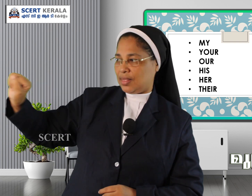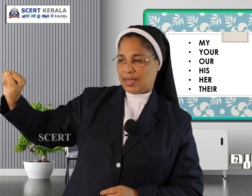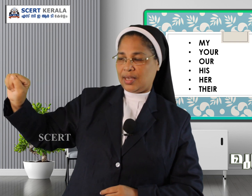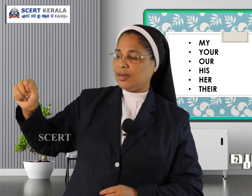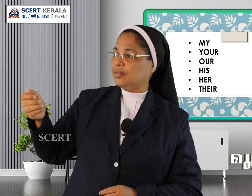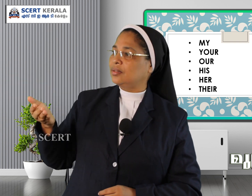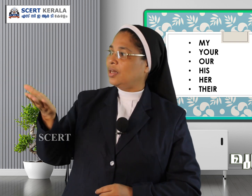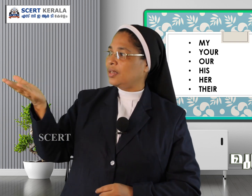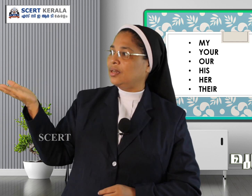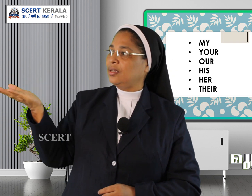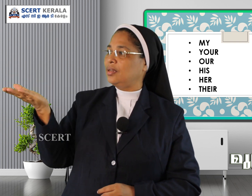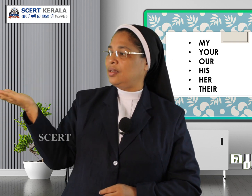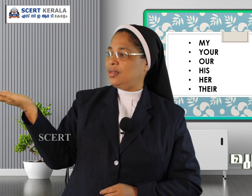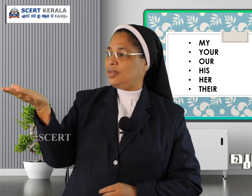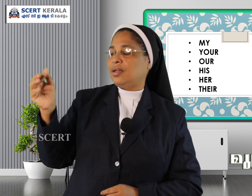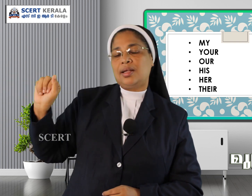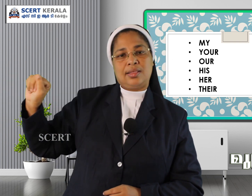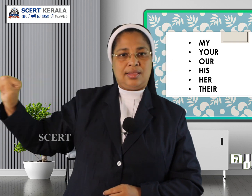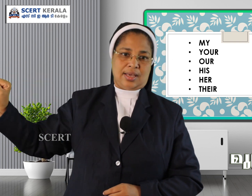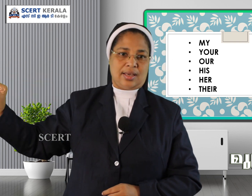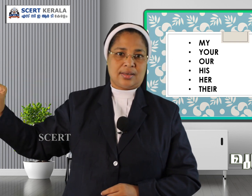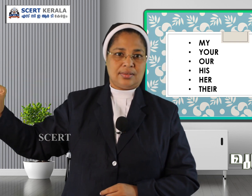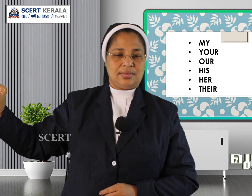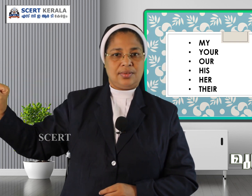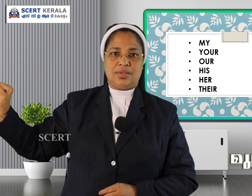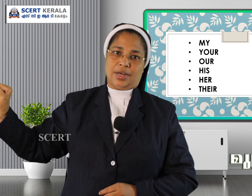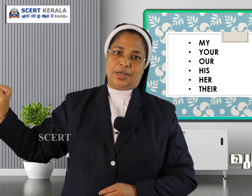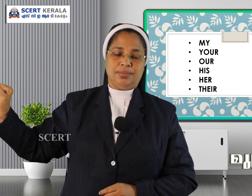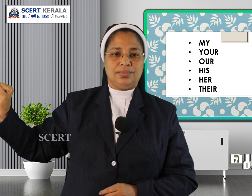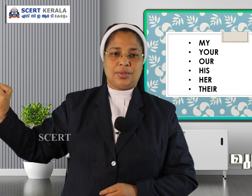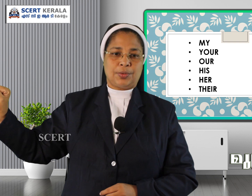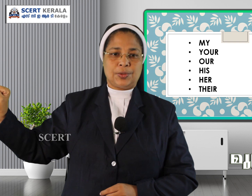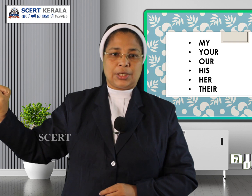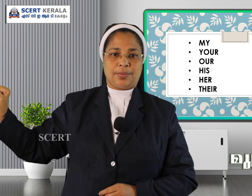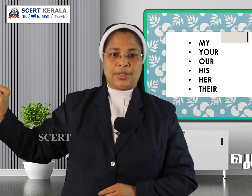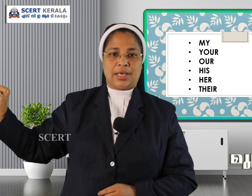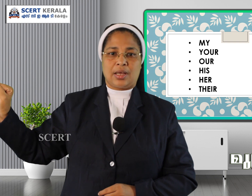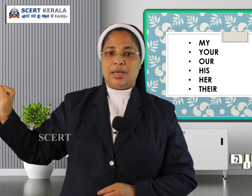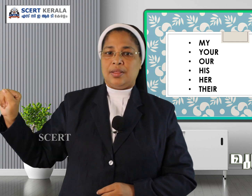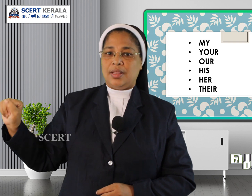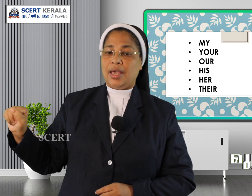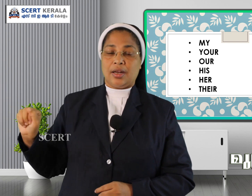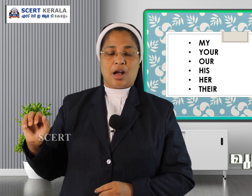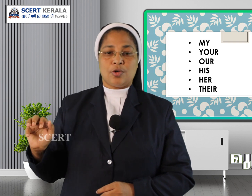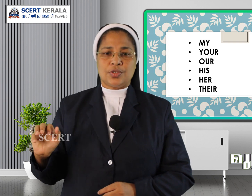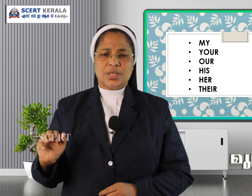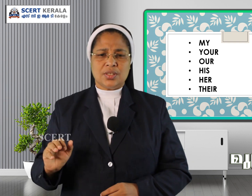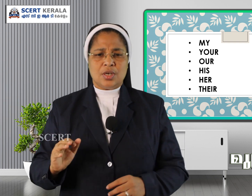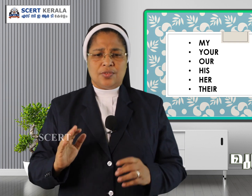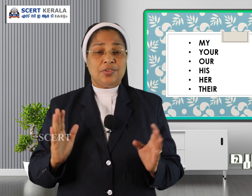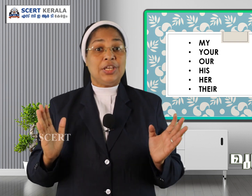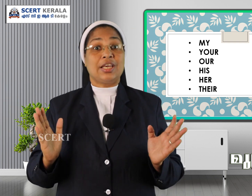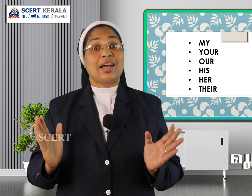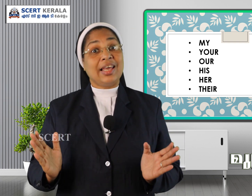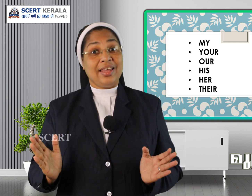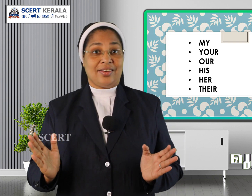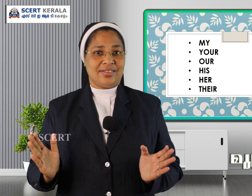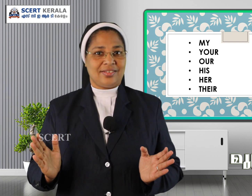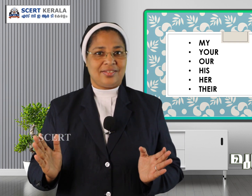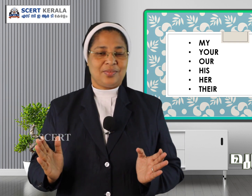ദെയർ അല്ലെങ്കിൽ ദെയർ, ഇത് രണ്ടും നമുക്ക് കൊടുക്കാം. ദെയർ, ദെയർ ഹൗസ് ഈസ് വെരി ക്ലീൻ.